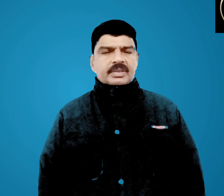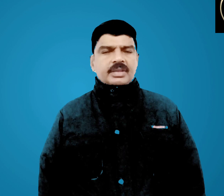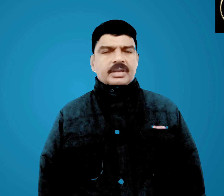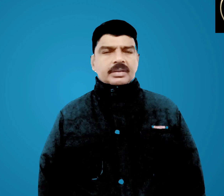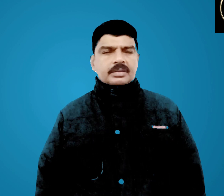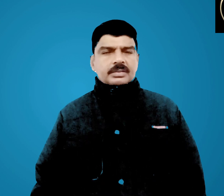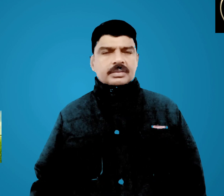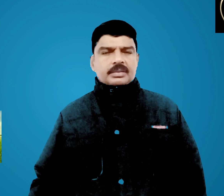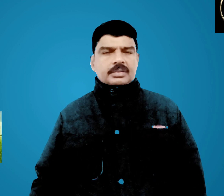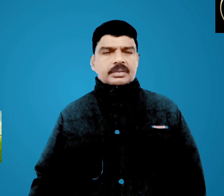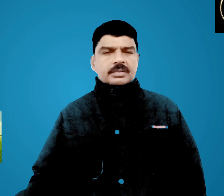दिन